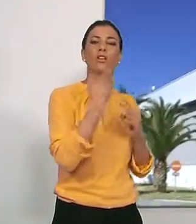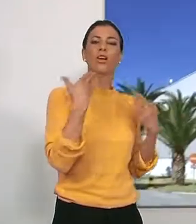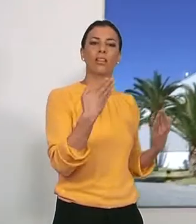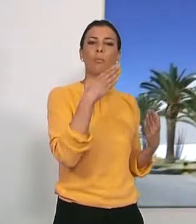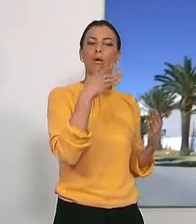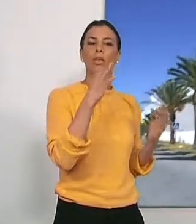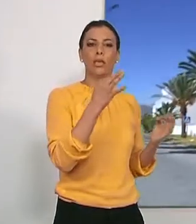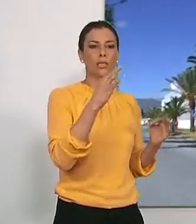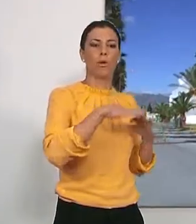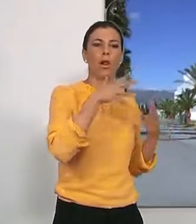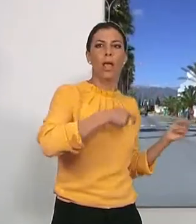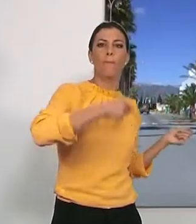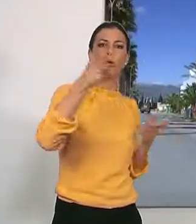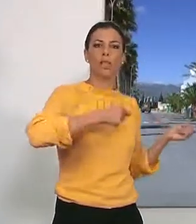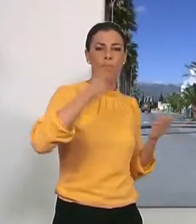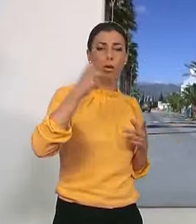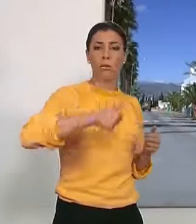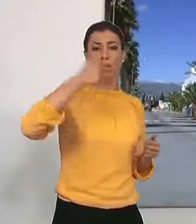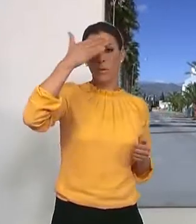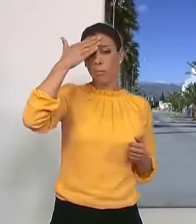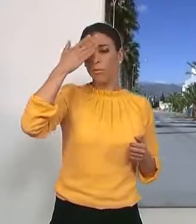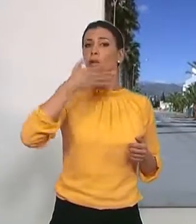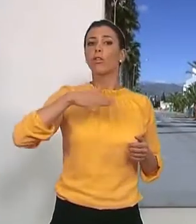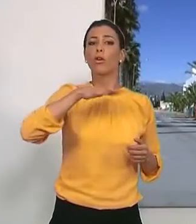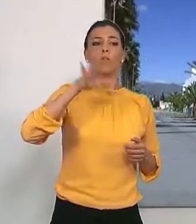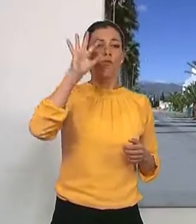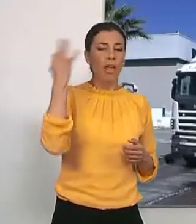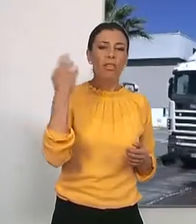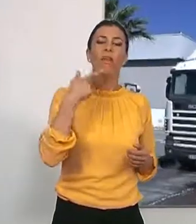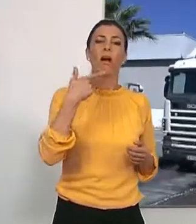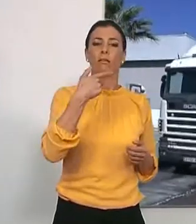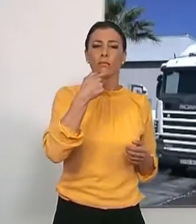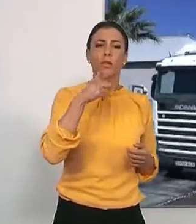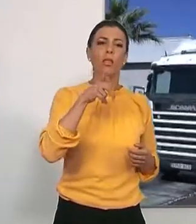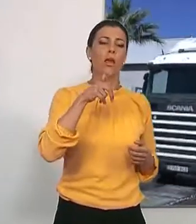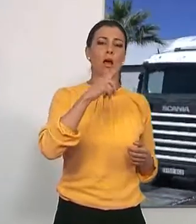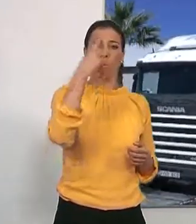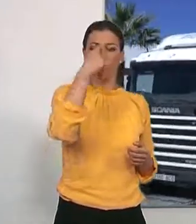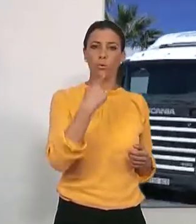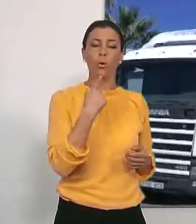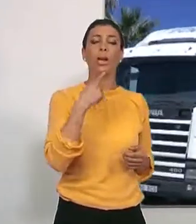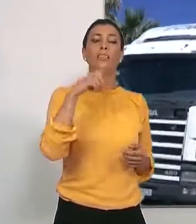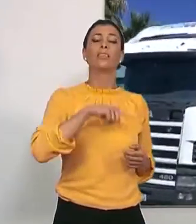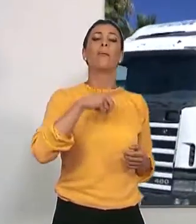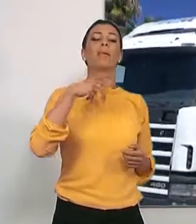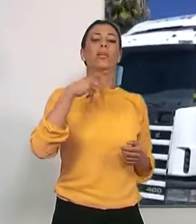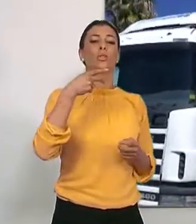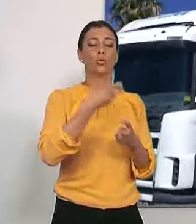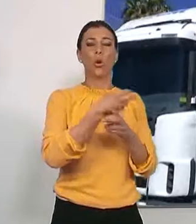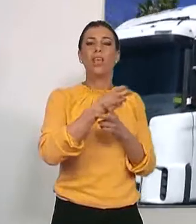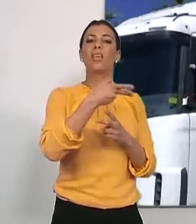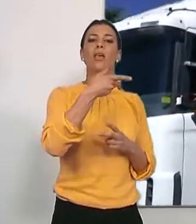consiguieron gracias al capítulo de exportaciones principalmente a francia gran bretaña portugal turquía